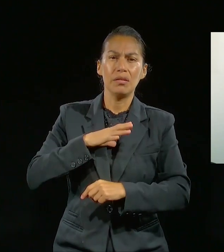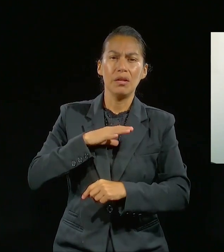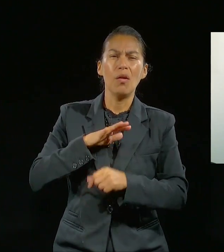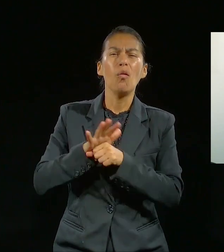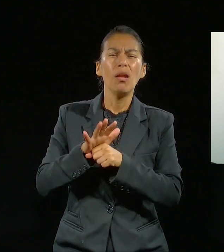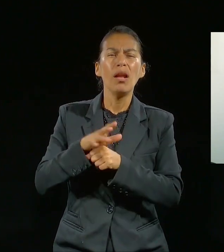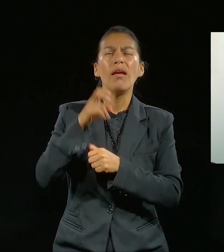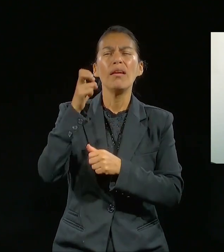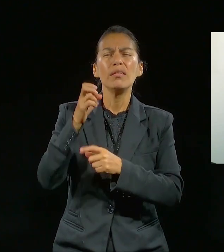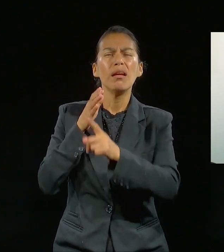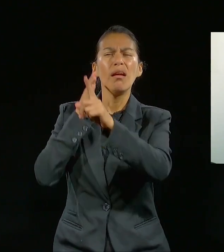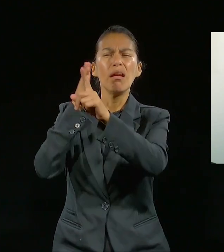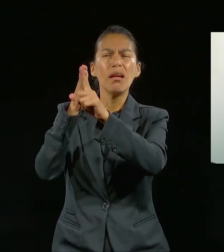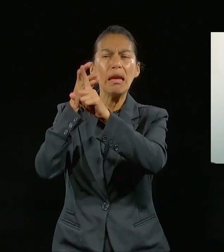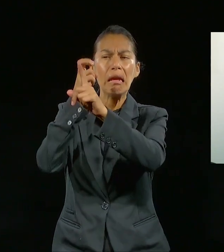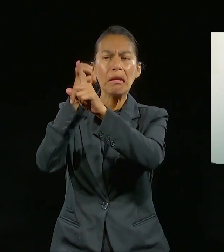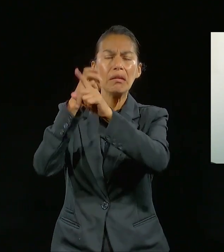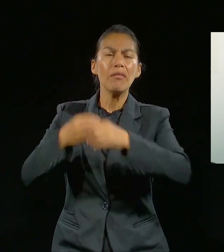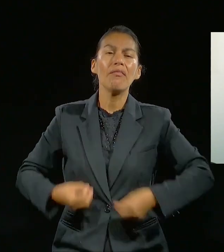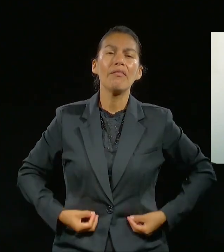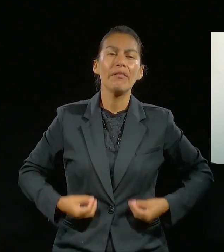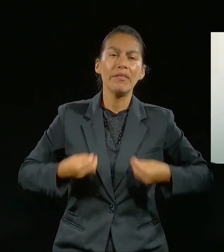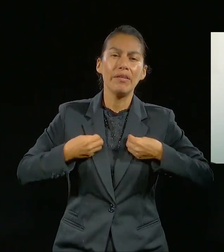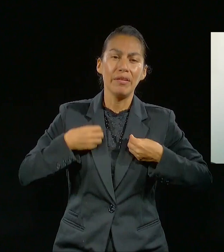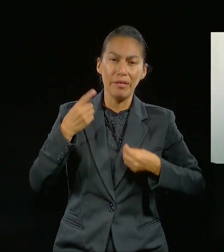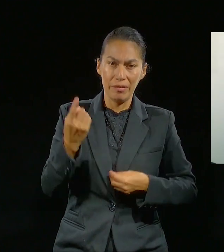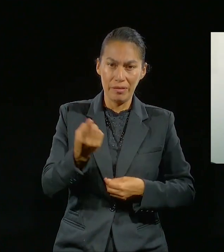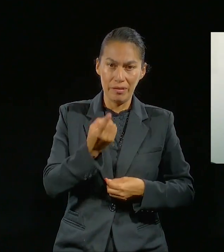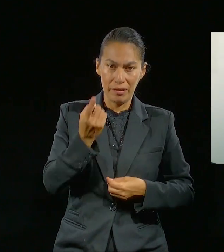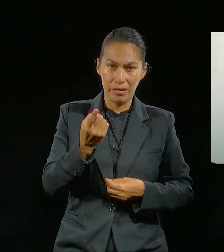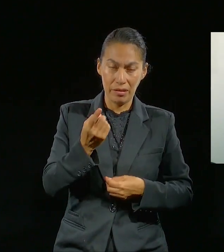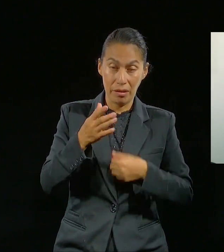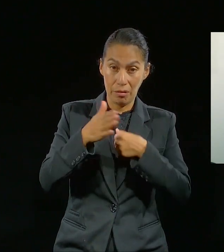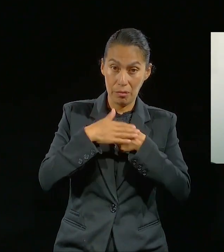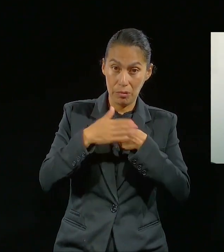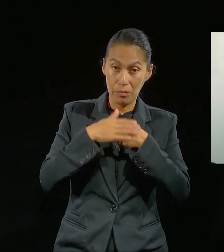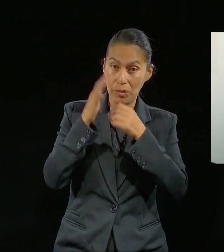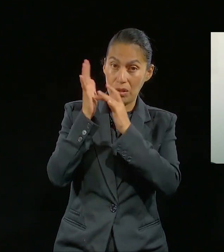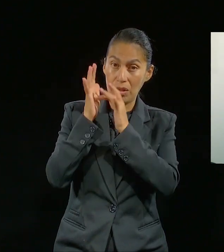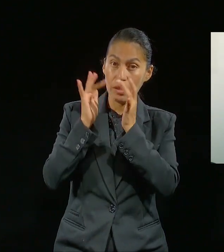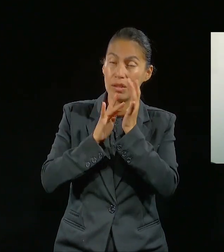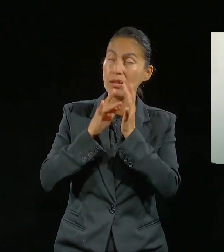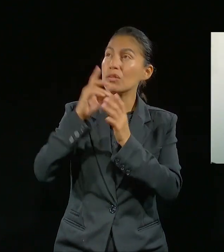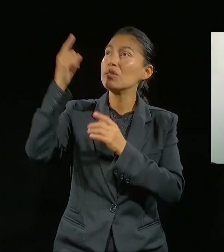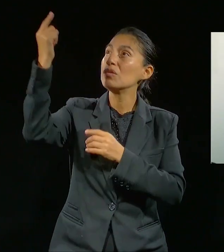propósito: la vida eterna. Que cuando nuestro Señor Jesucristo venga,